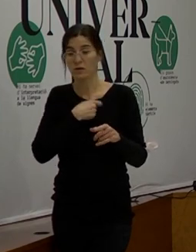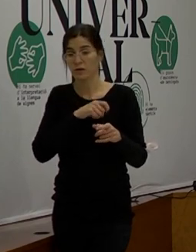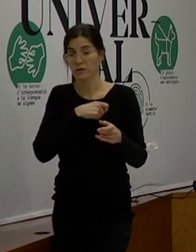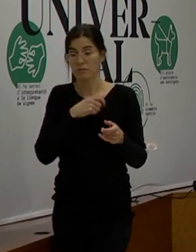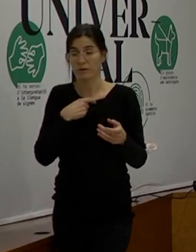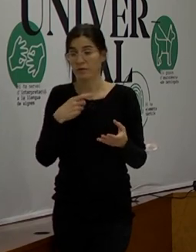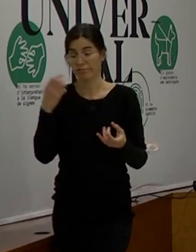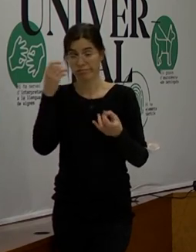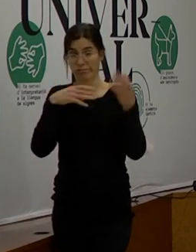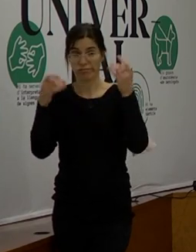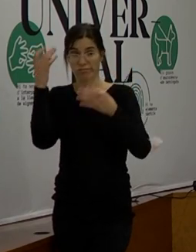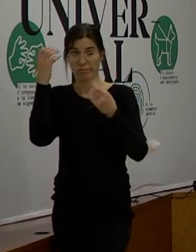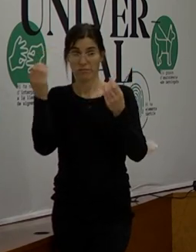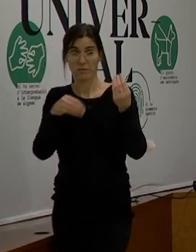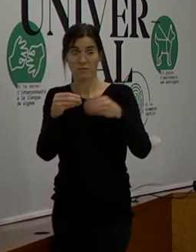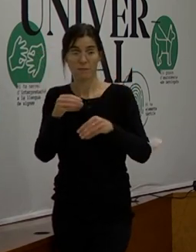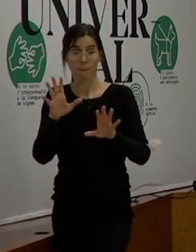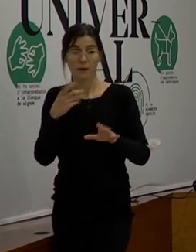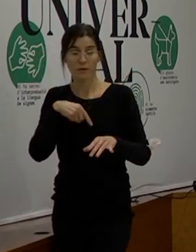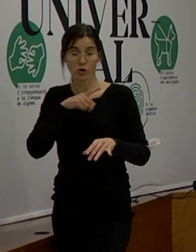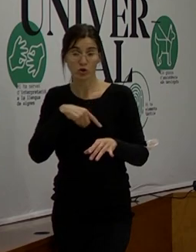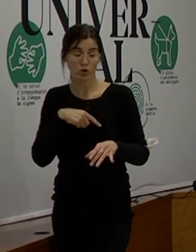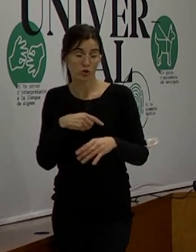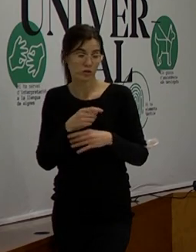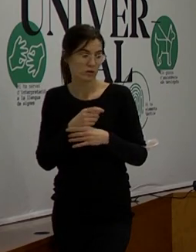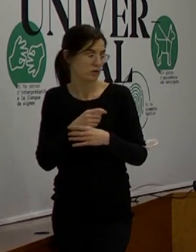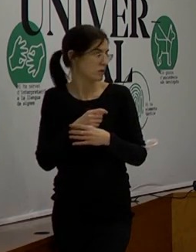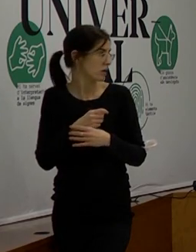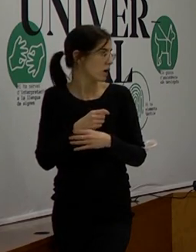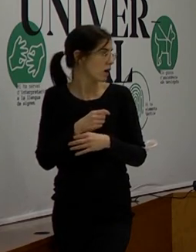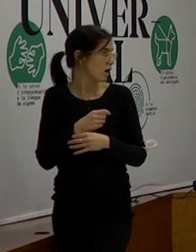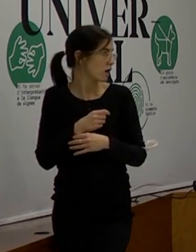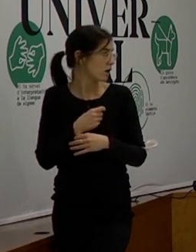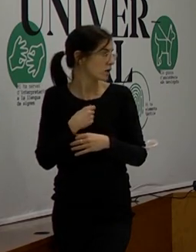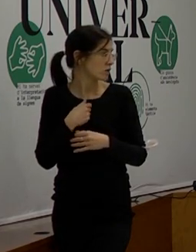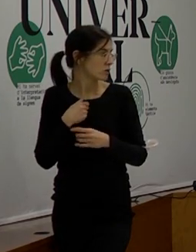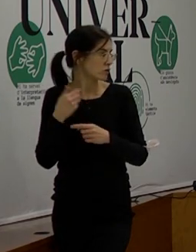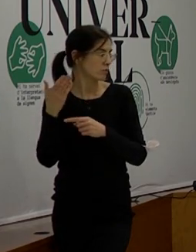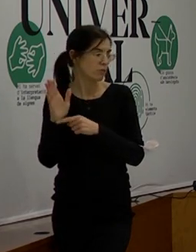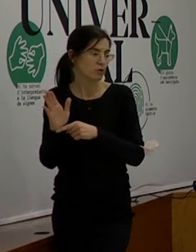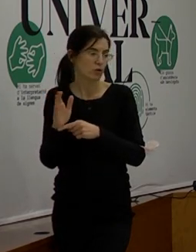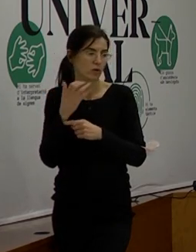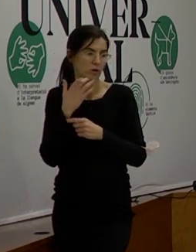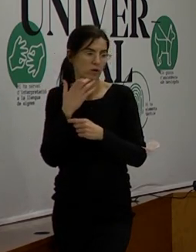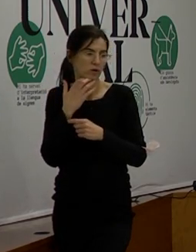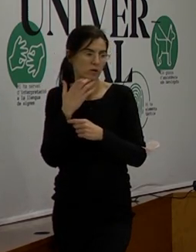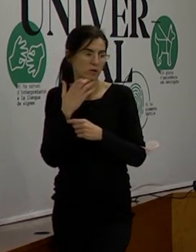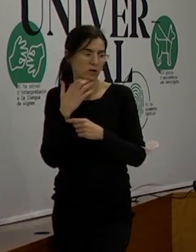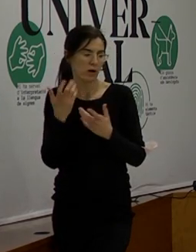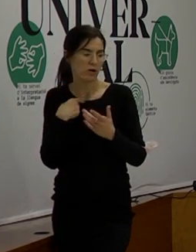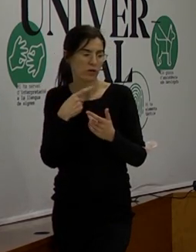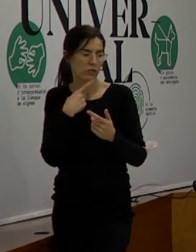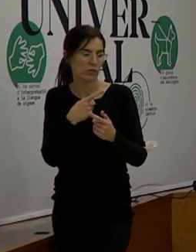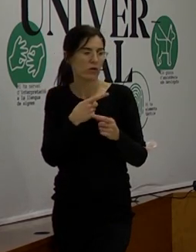no? La camillita, però nosaltres, jo ho proposaria, o sigui, ara li he dit coses que li